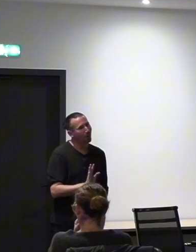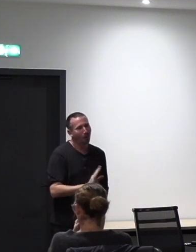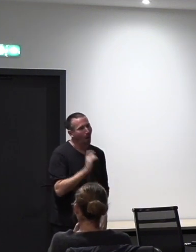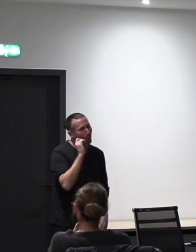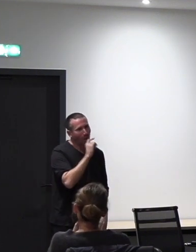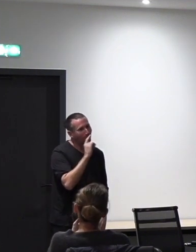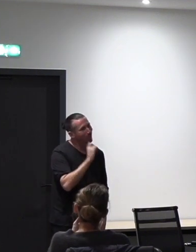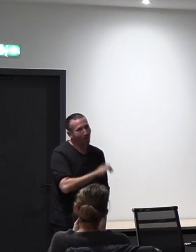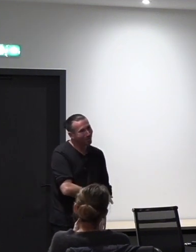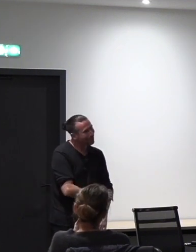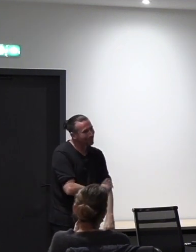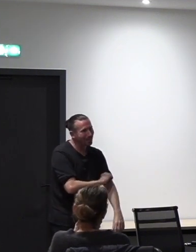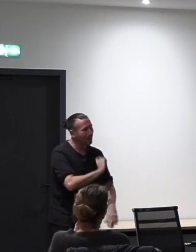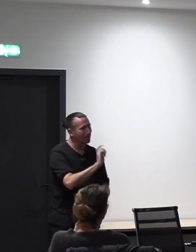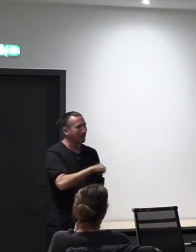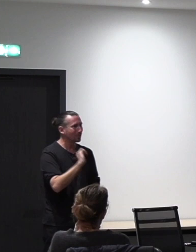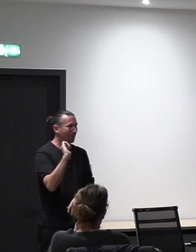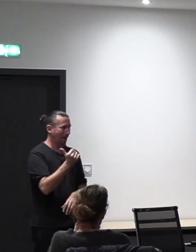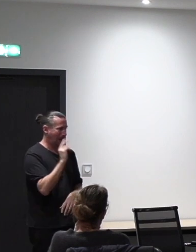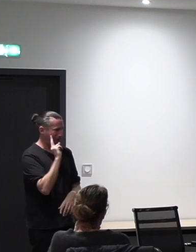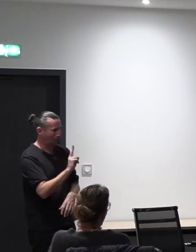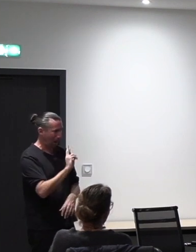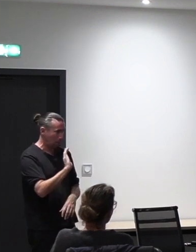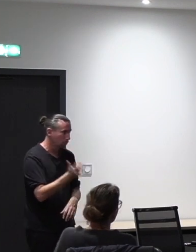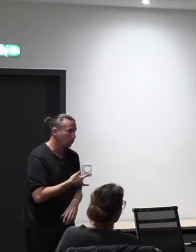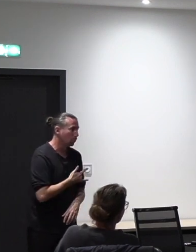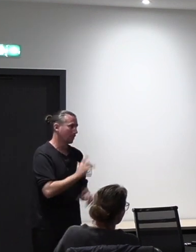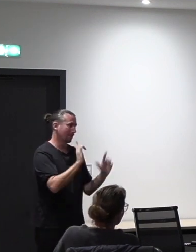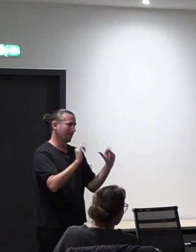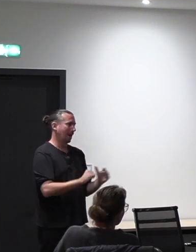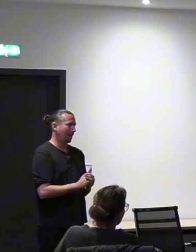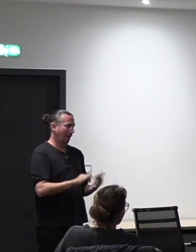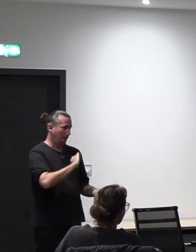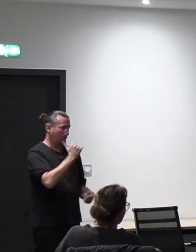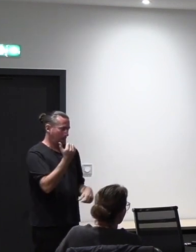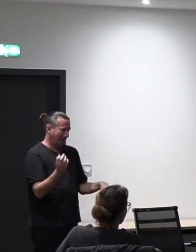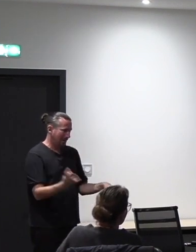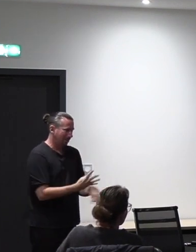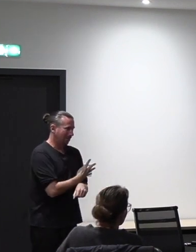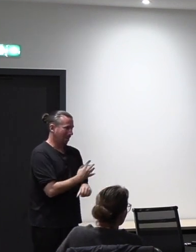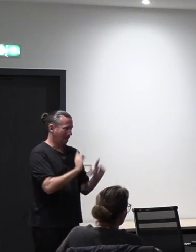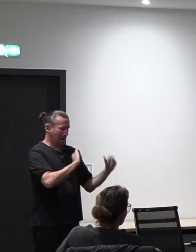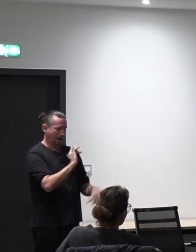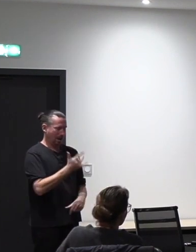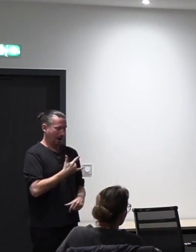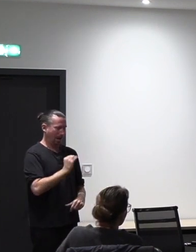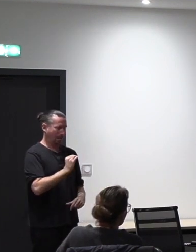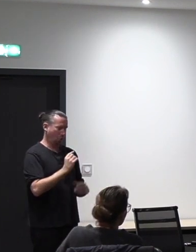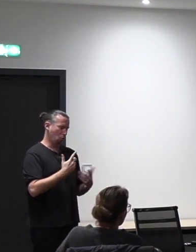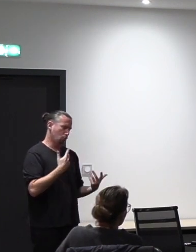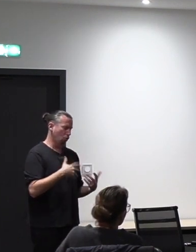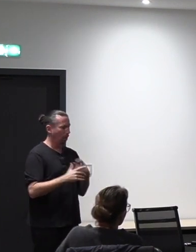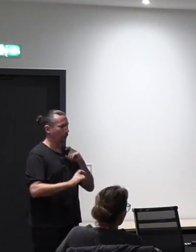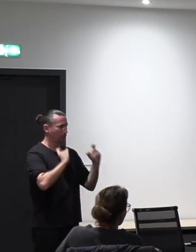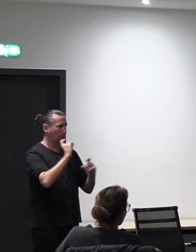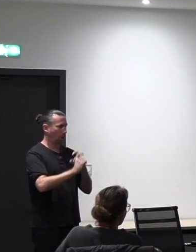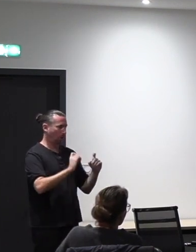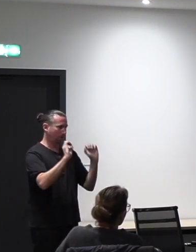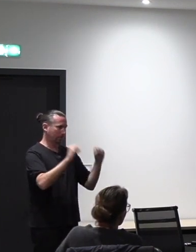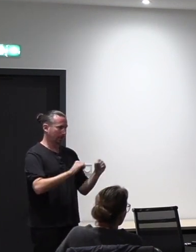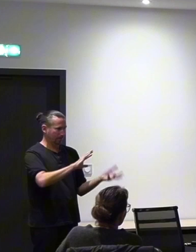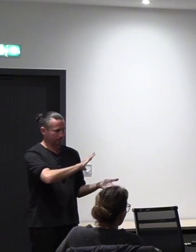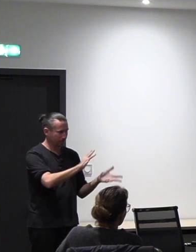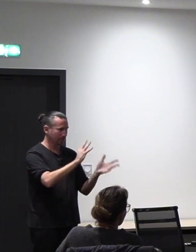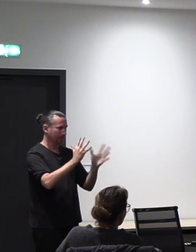tout le monde. Mais il faut de cette impression, de ce premier sentiment qui est un peu agressif, en faire quelque chose, et là ça change